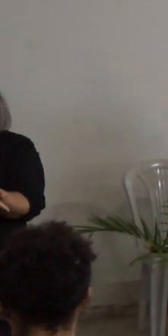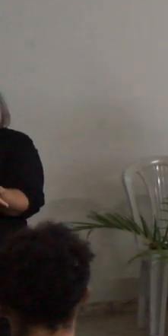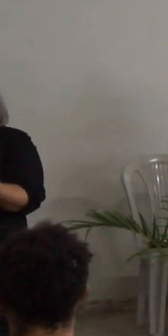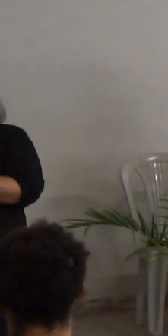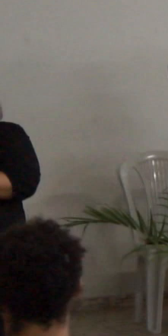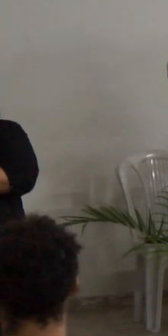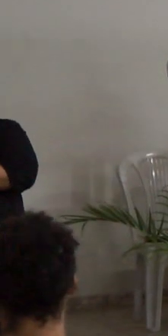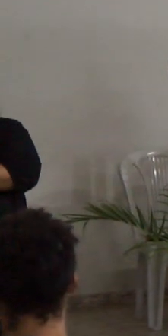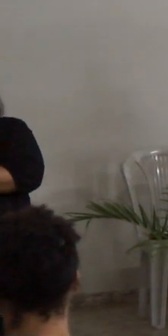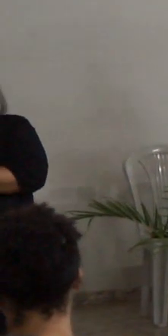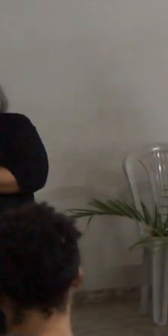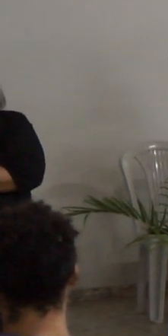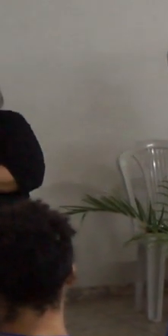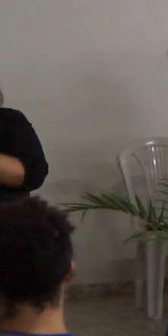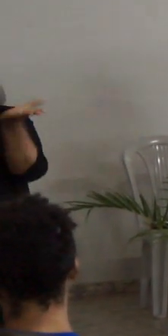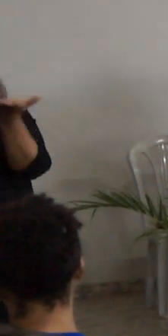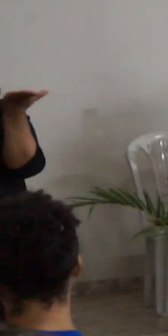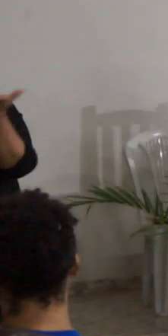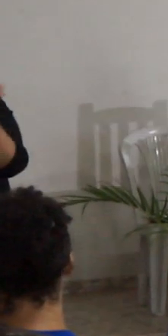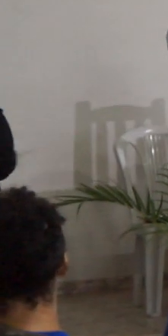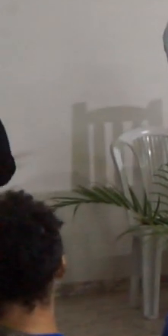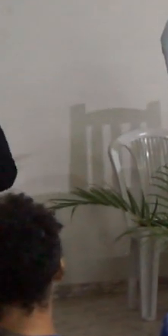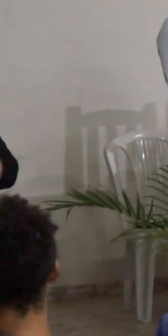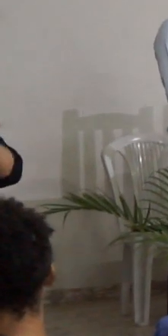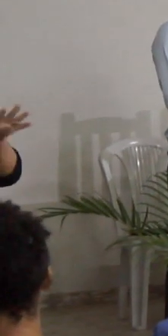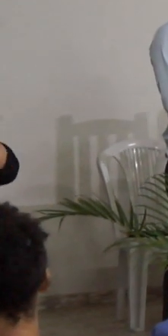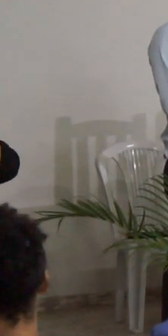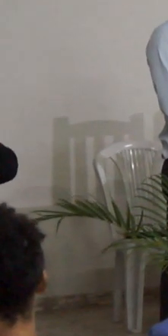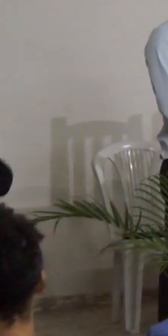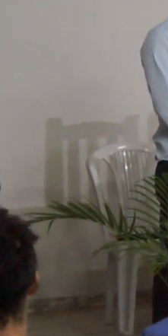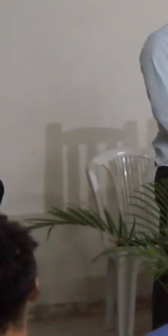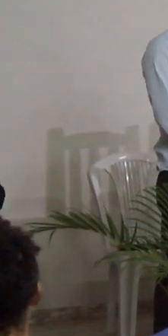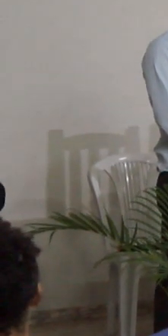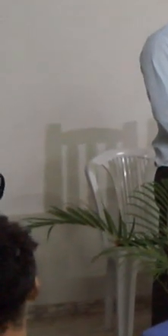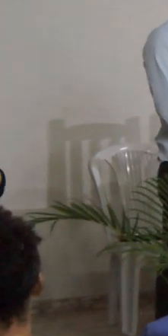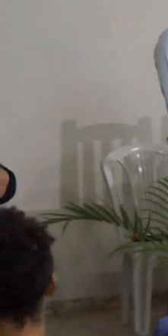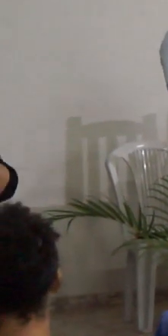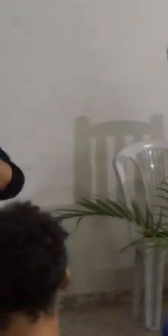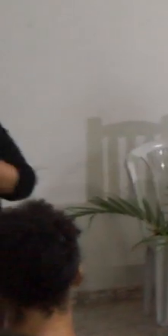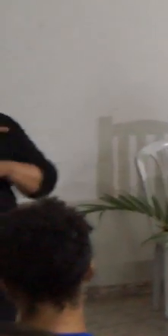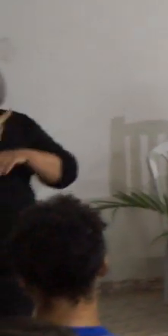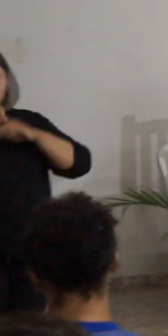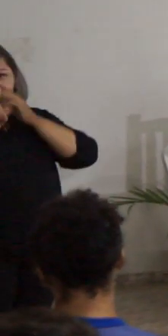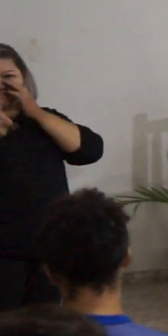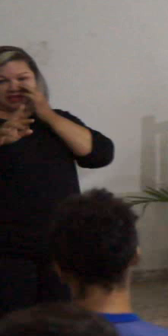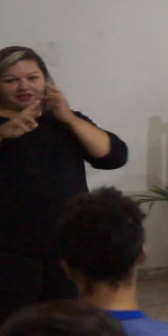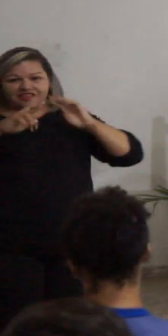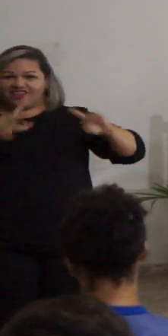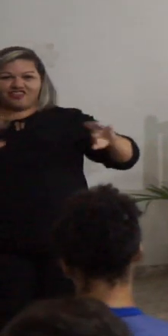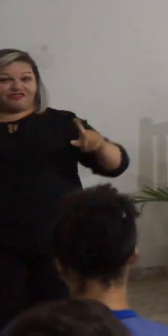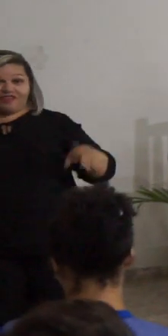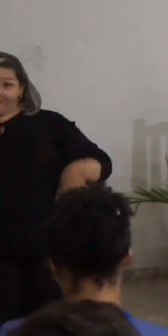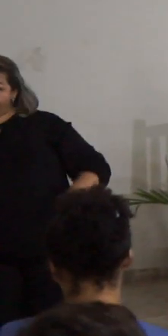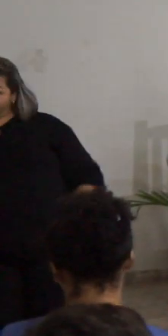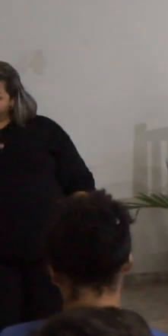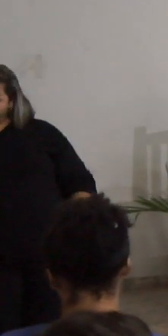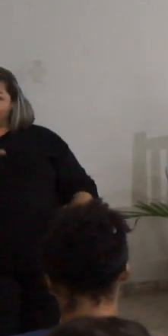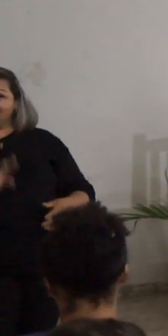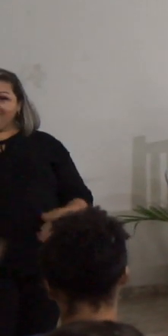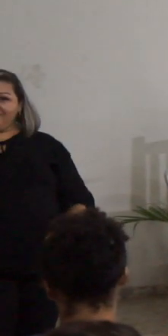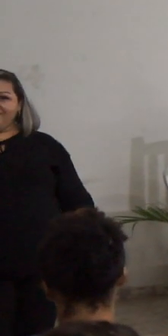do governo federal, que quando conclui seu curso tem que devolver todo o dinheiro que foi pago. Na Prefeitura Municipal de